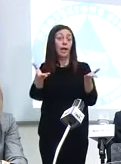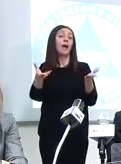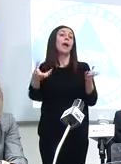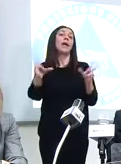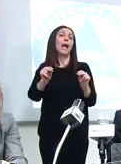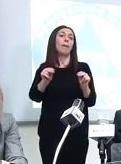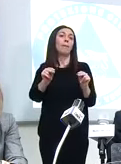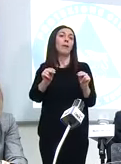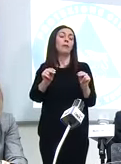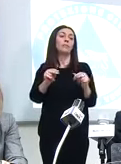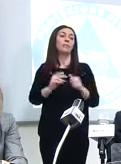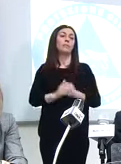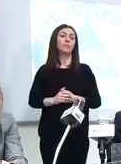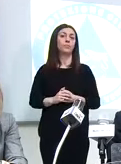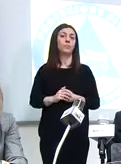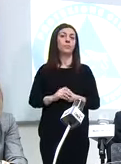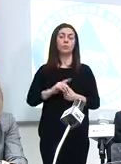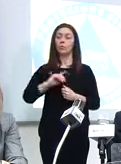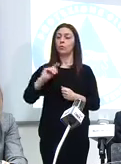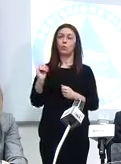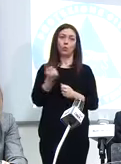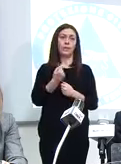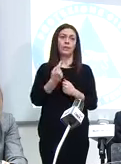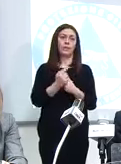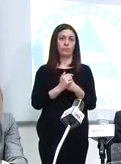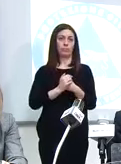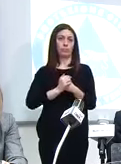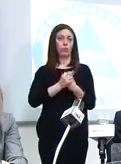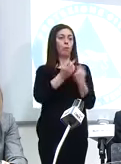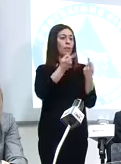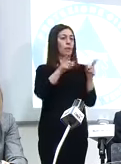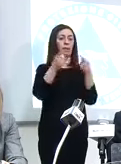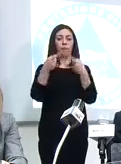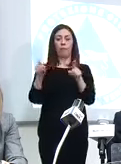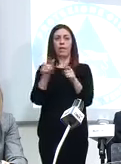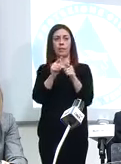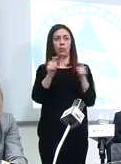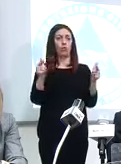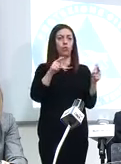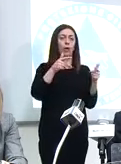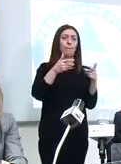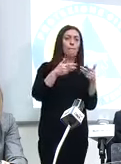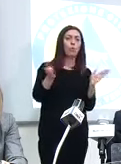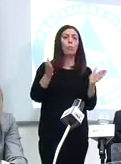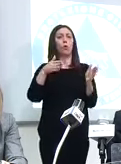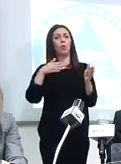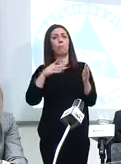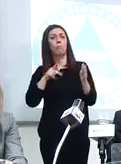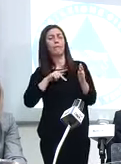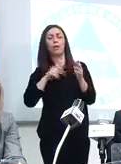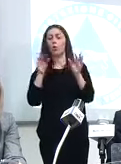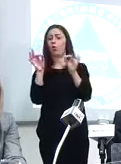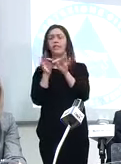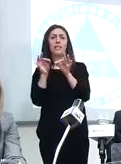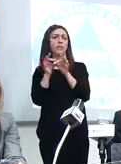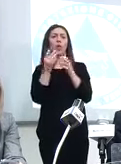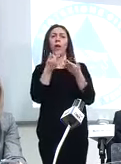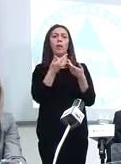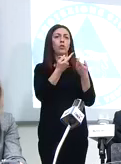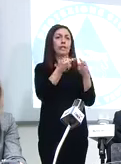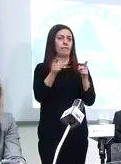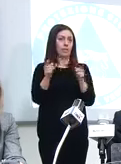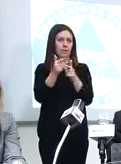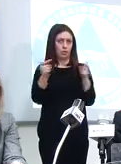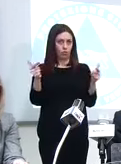quindi non c'è differenza tra convenzionato e pubblico. Una seconda